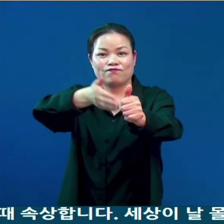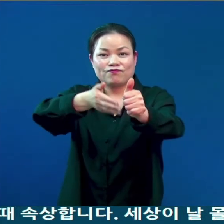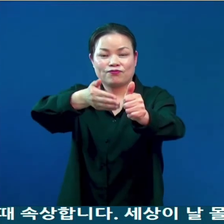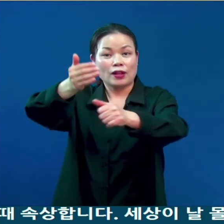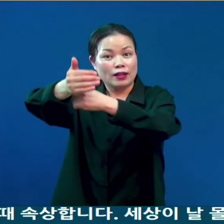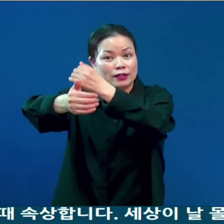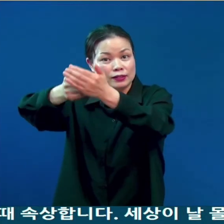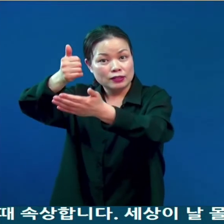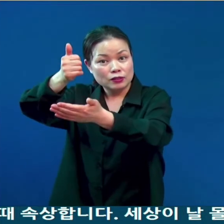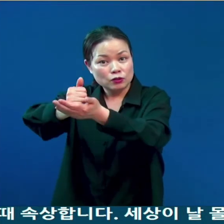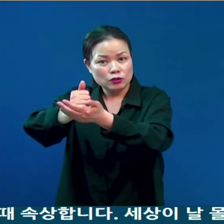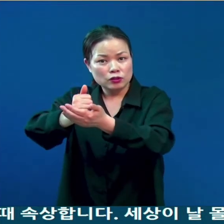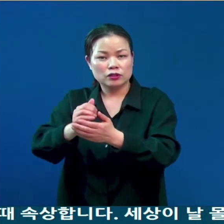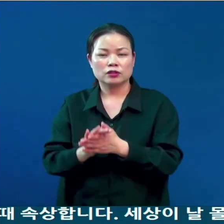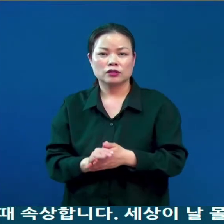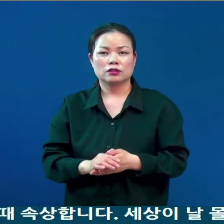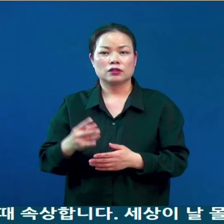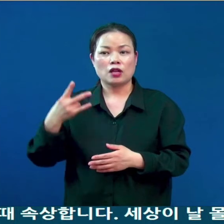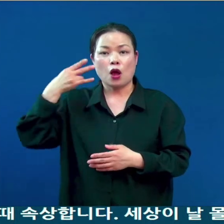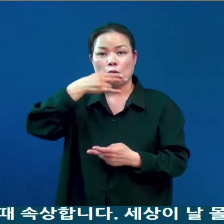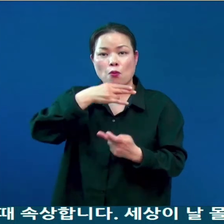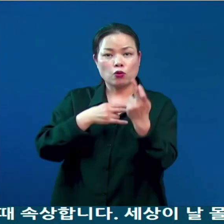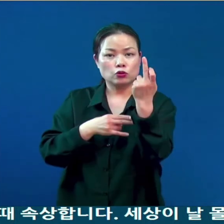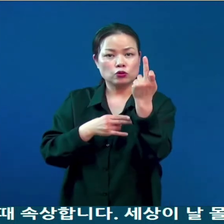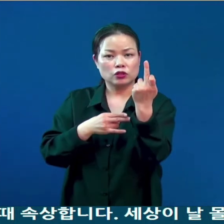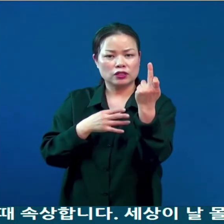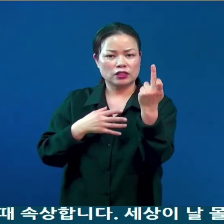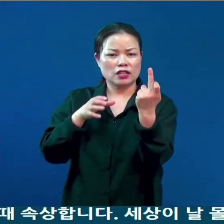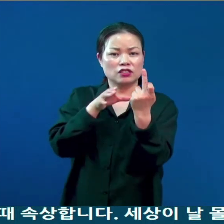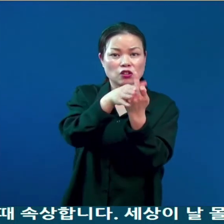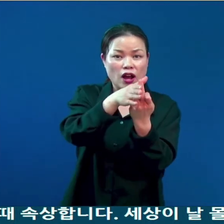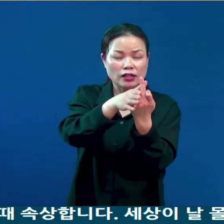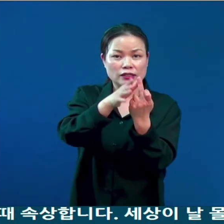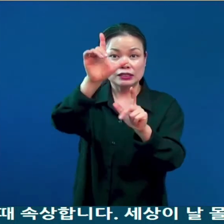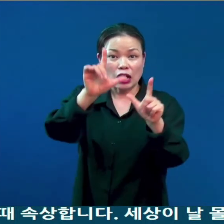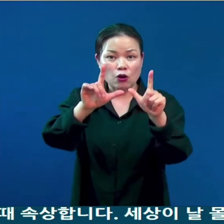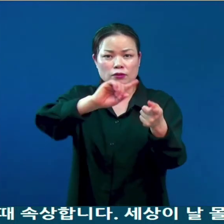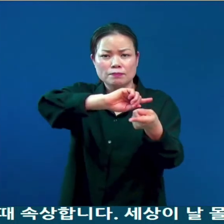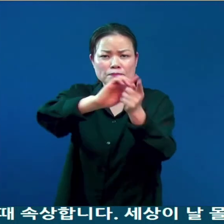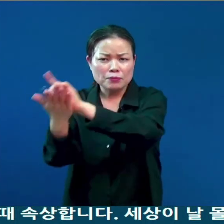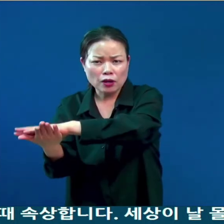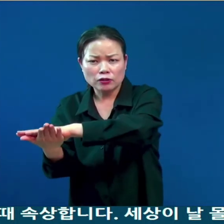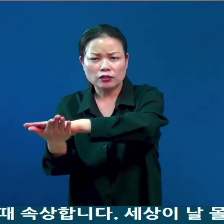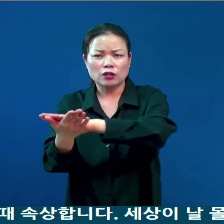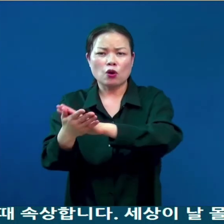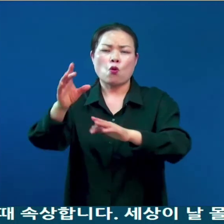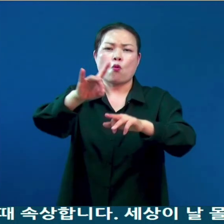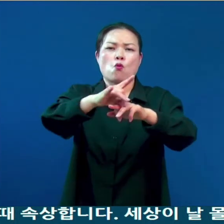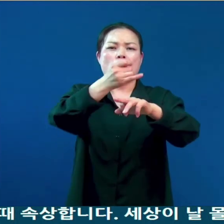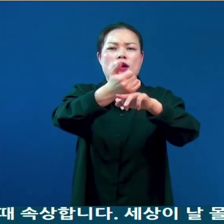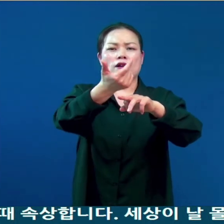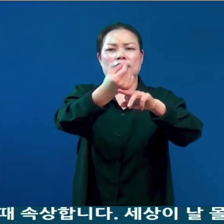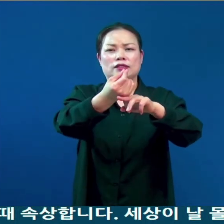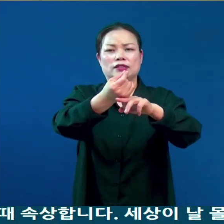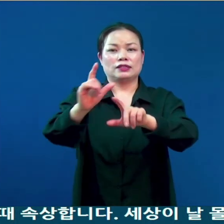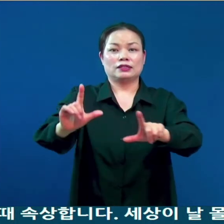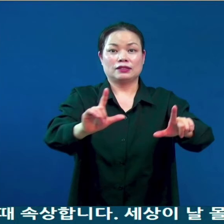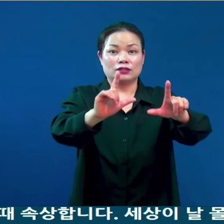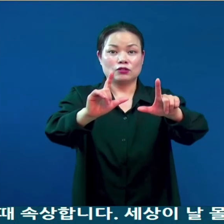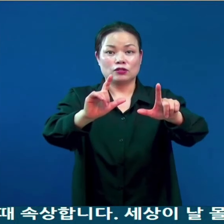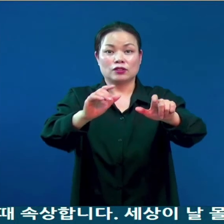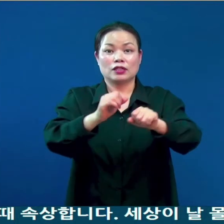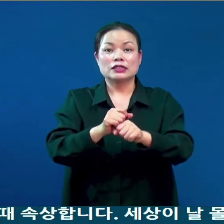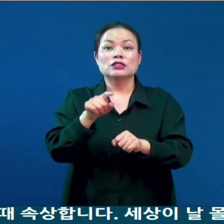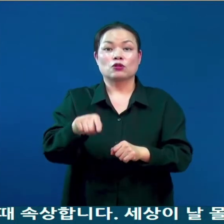그래서 하나님은 모르드게가 처형될 위기에서 벗어나 순식간에 왕 같은 영광을 누리게 하신 하나님이십니다.